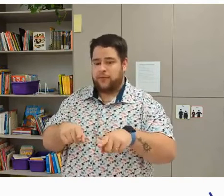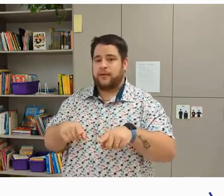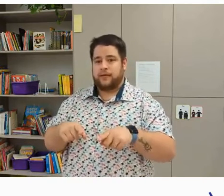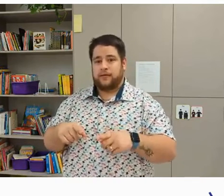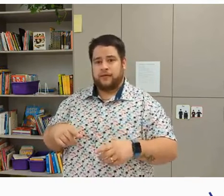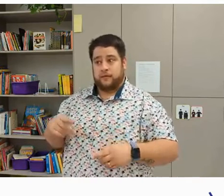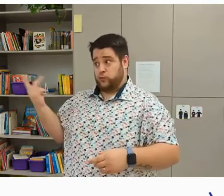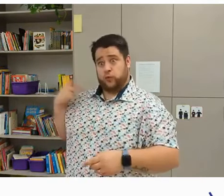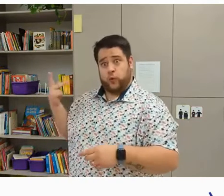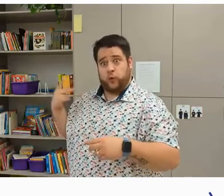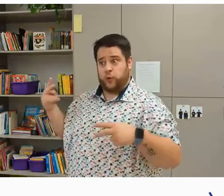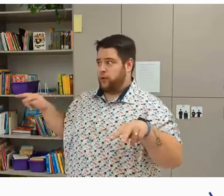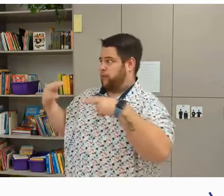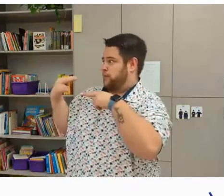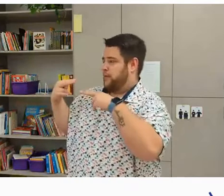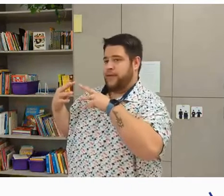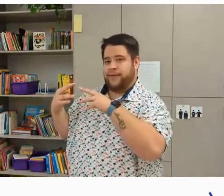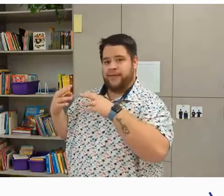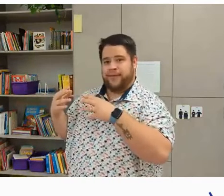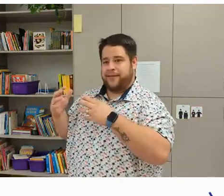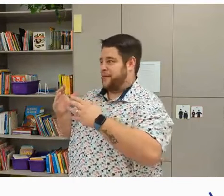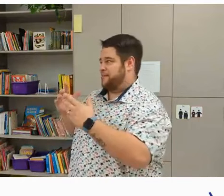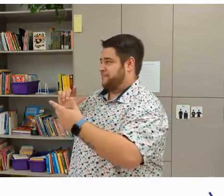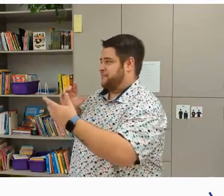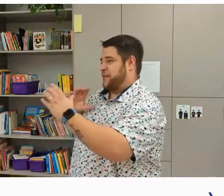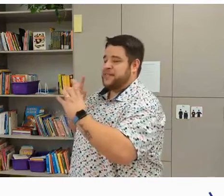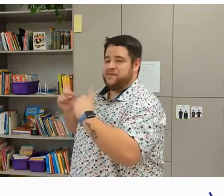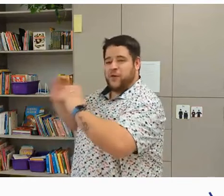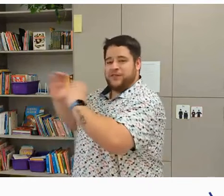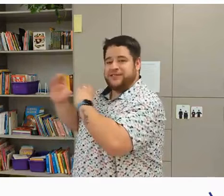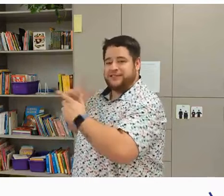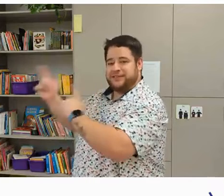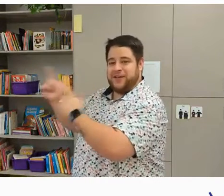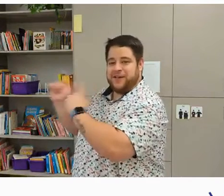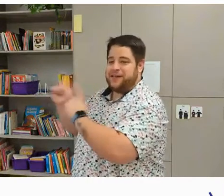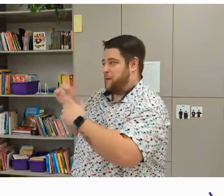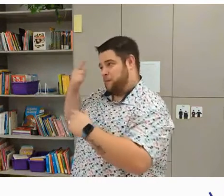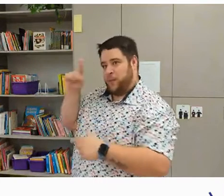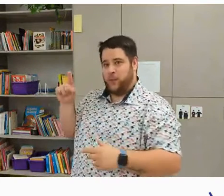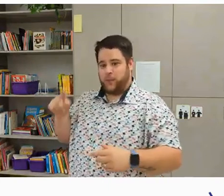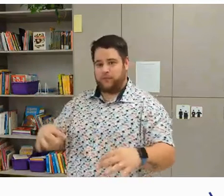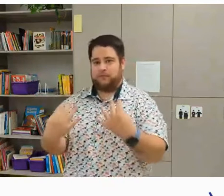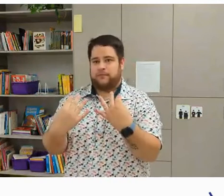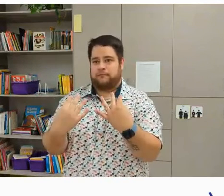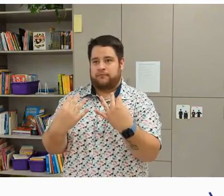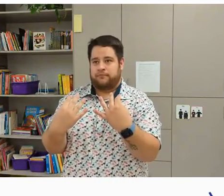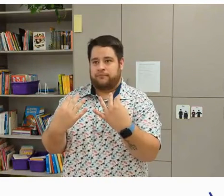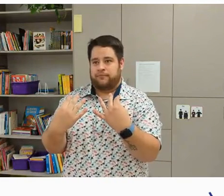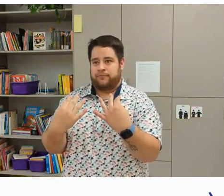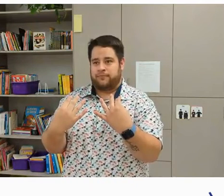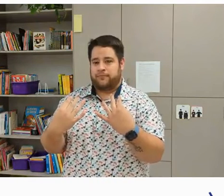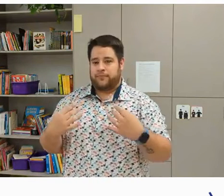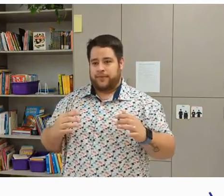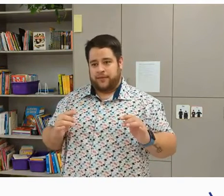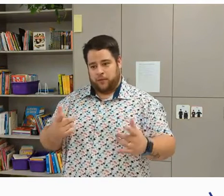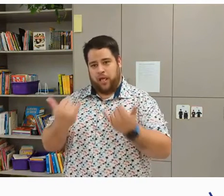parallèle, on travaille ensemble. Puis, on va avoir des conversations, moi et elle, pour montrer aux élèves